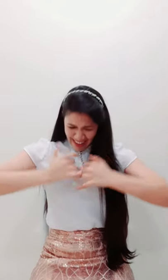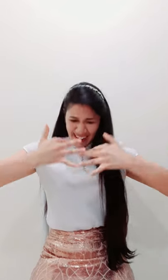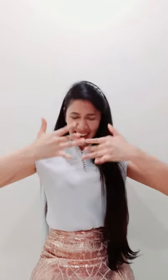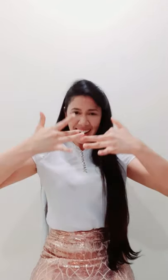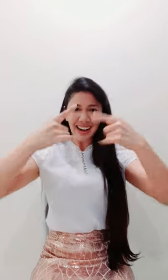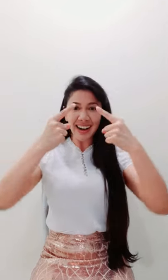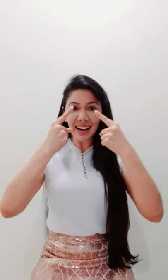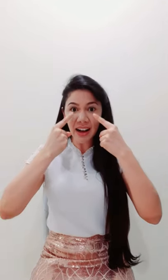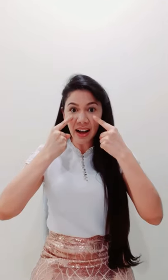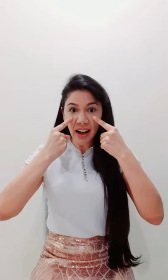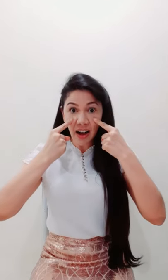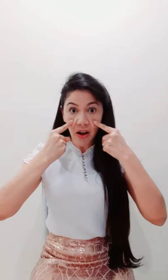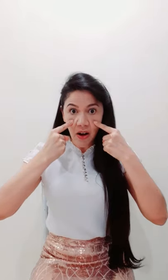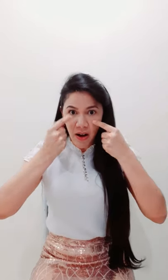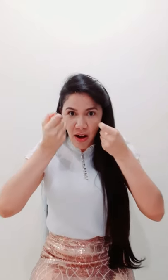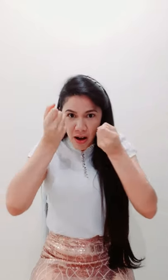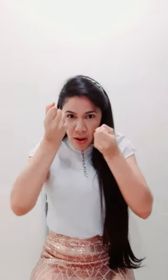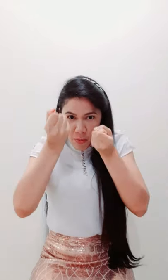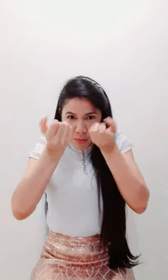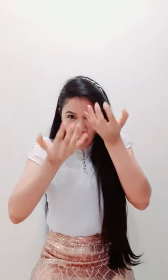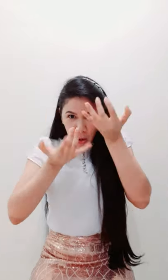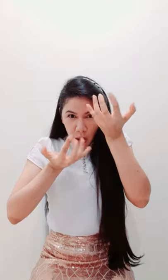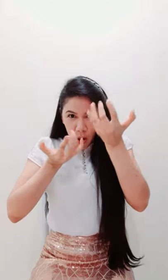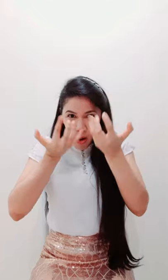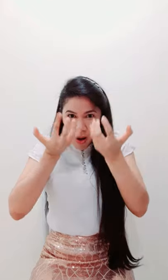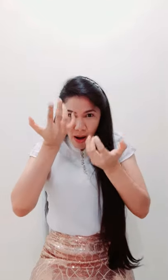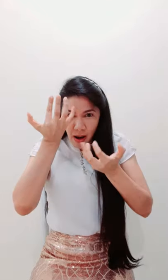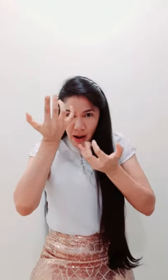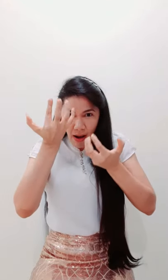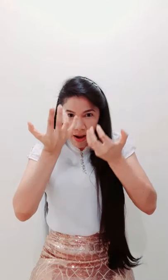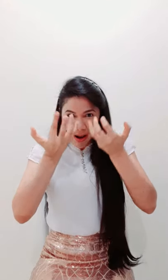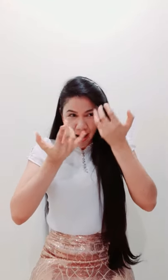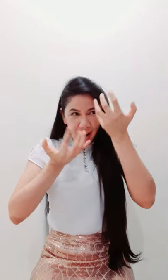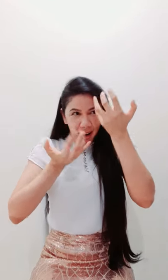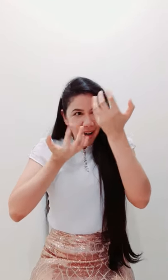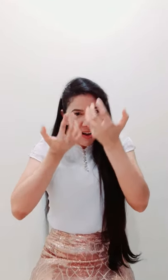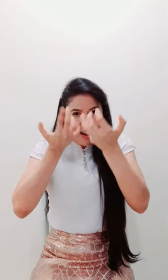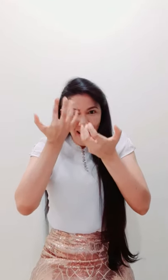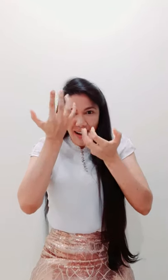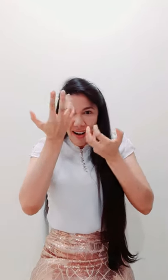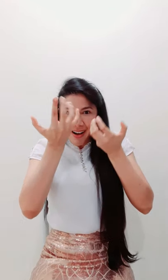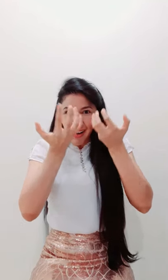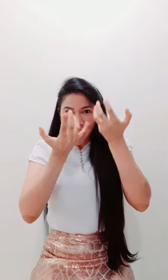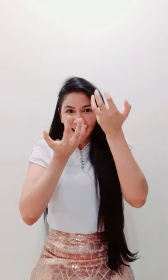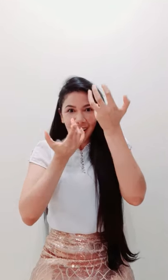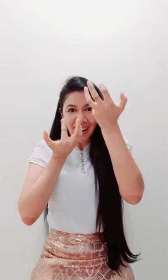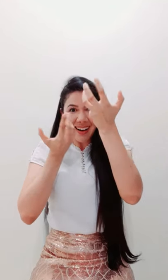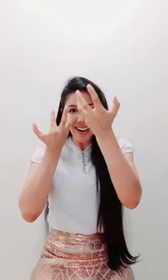Flamejantes como fogo São seus olhos